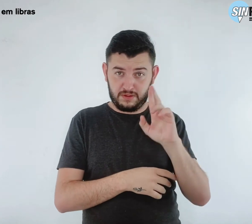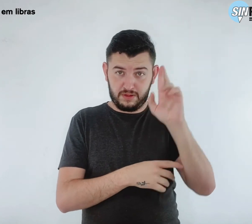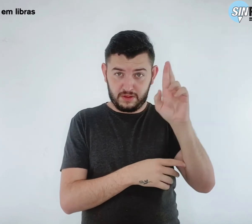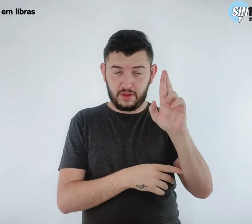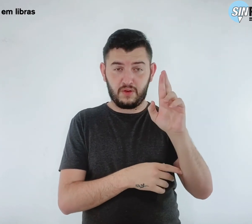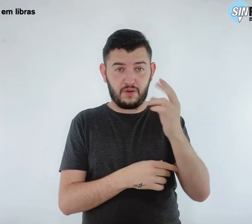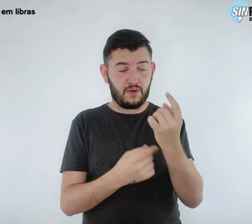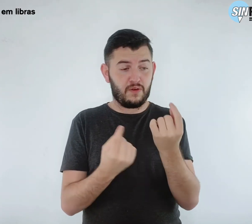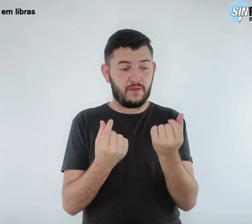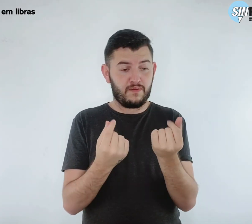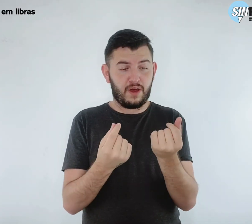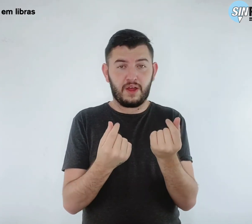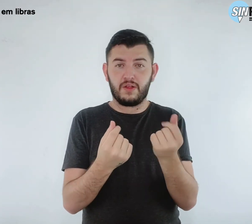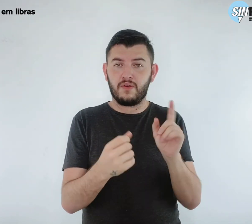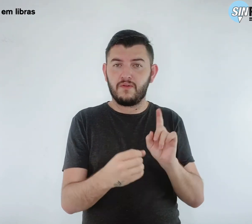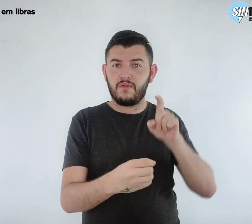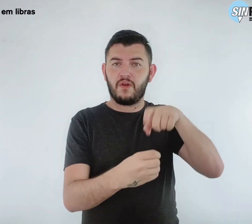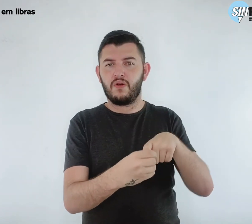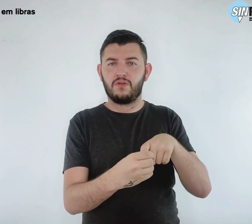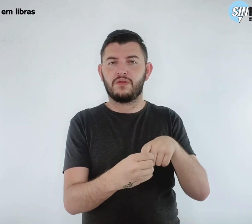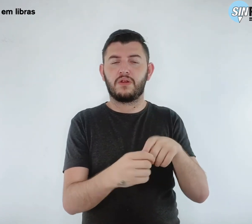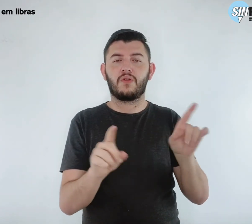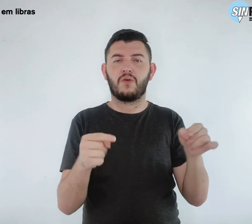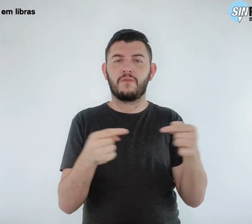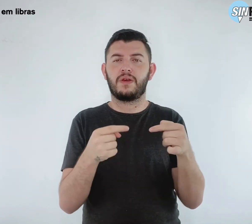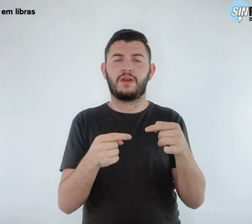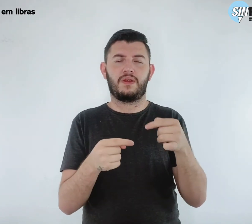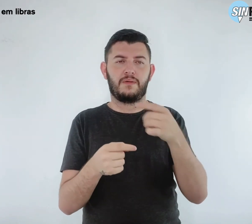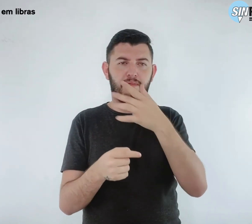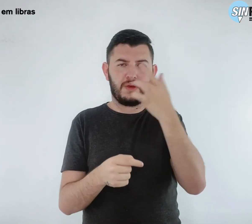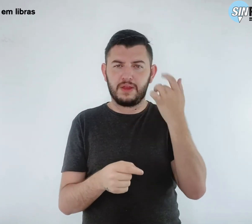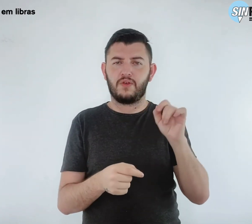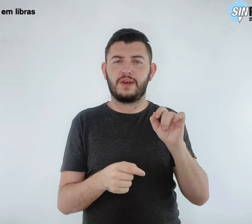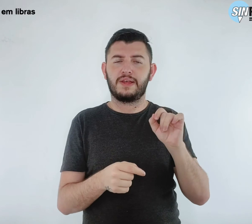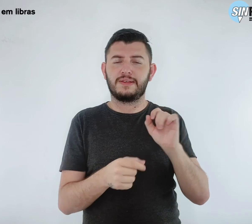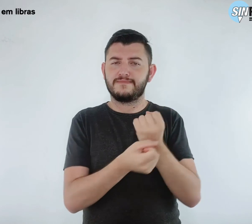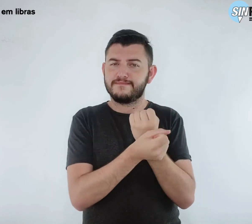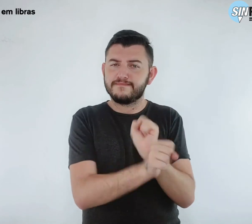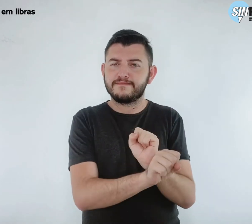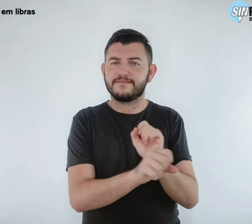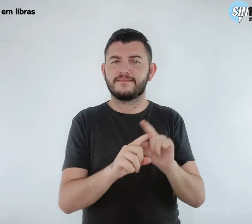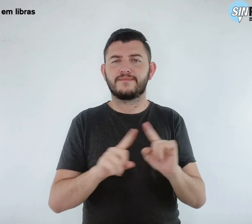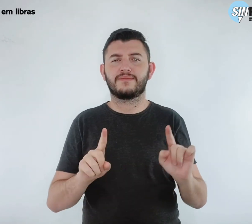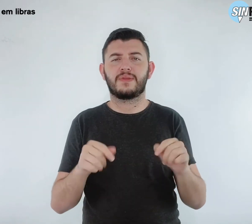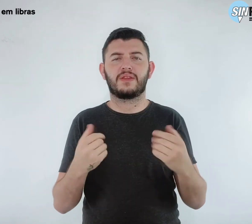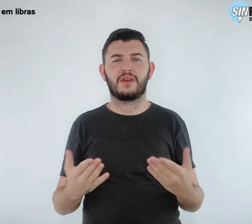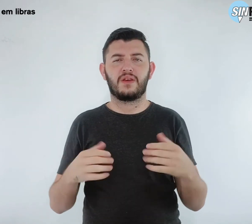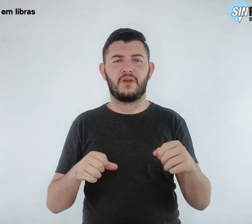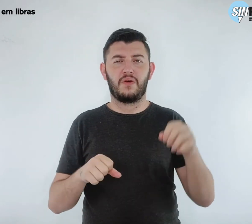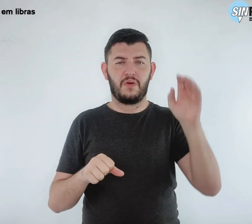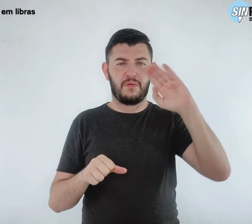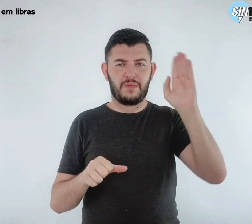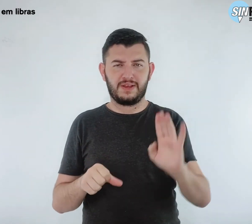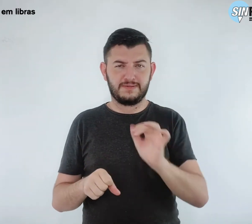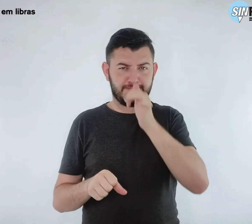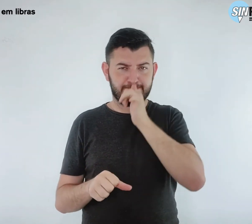valor correspondente a cada escravo. Mas a nação estaria em circunstâncias de fazer tão